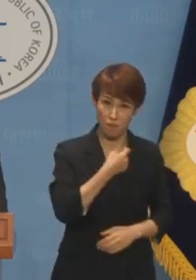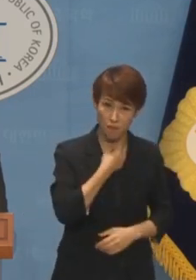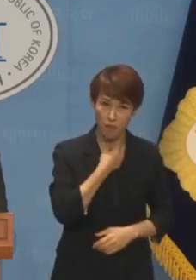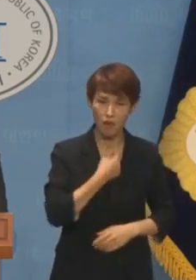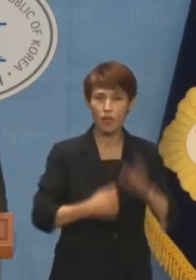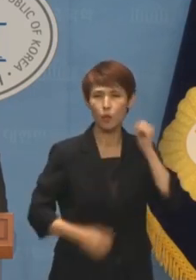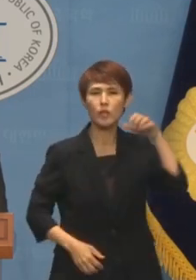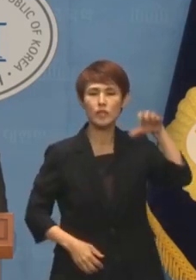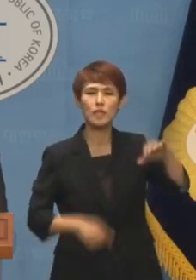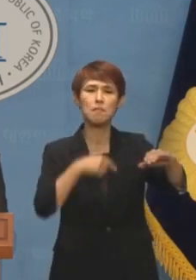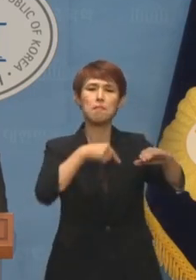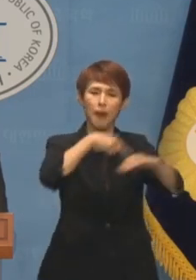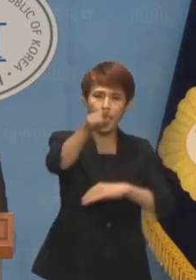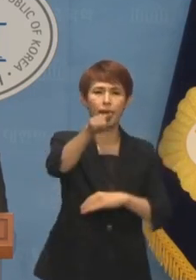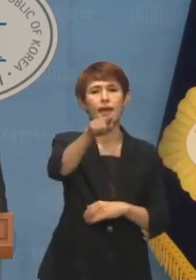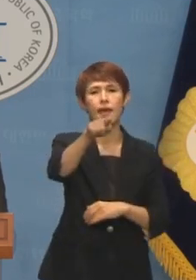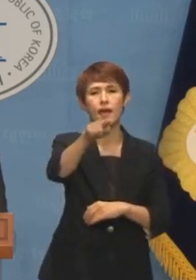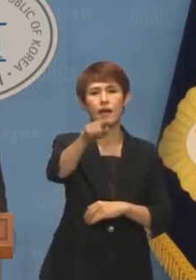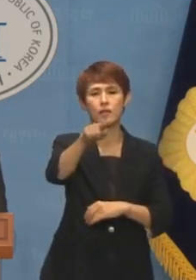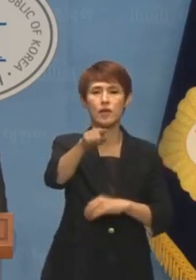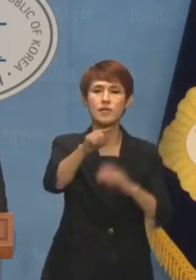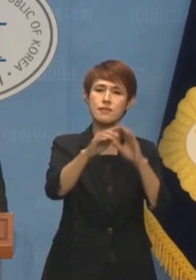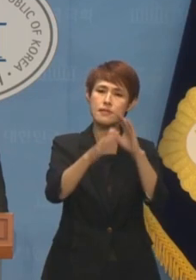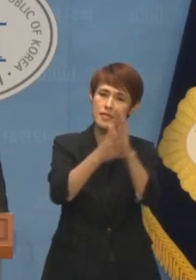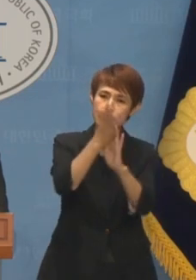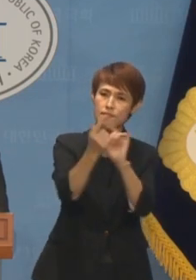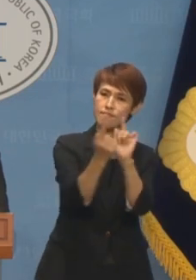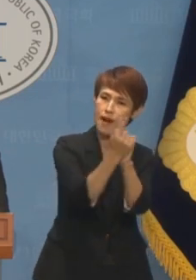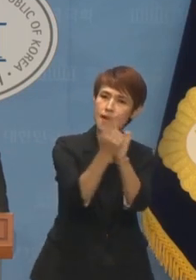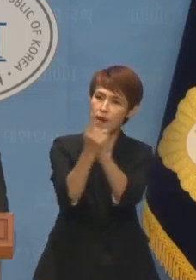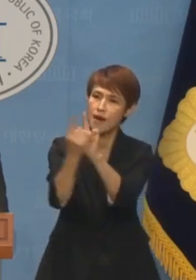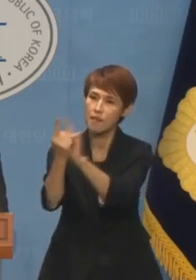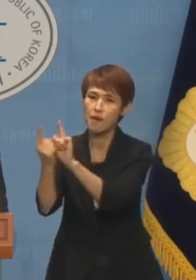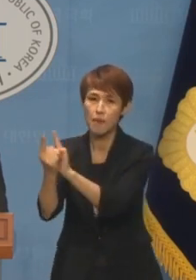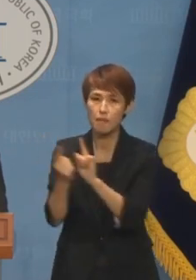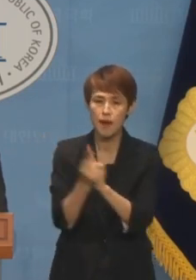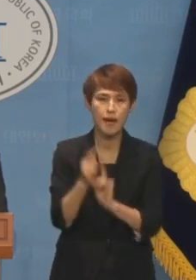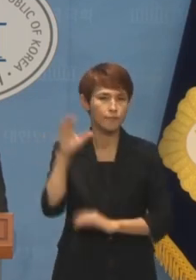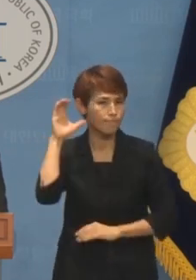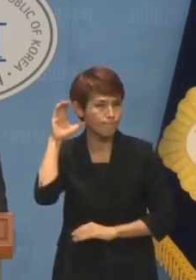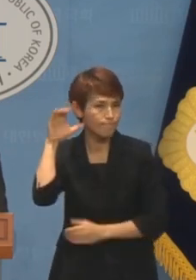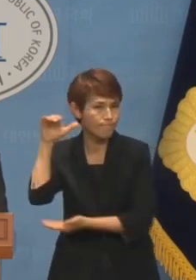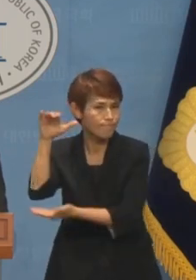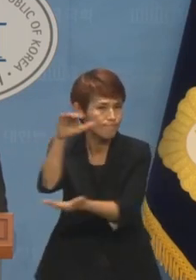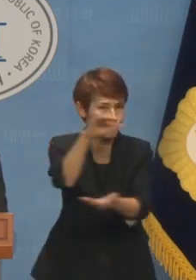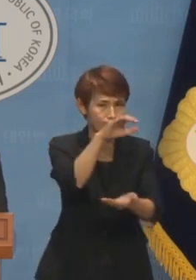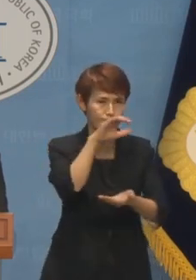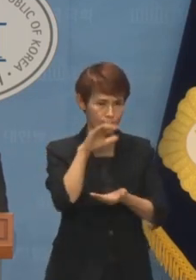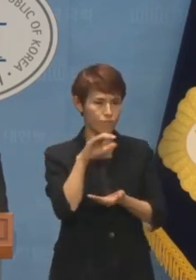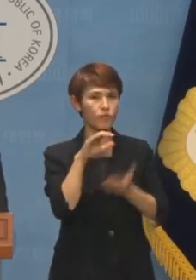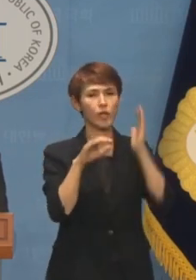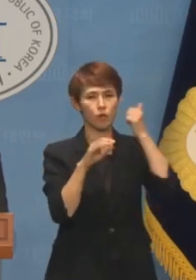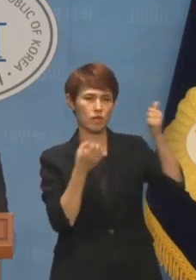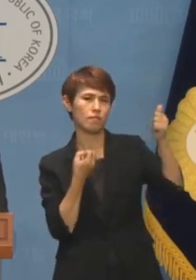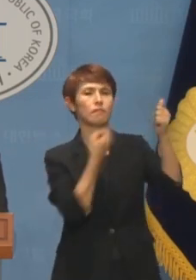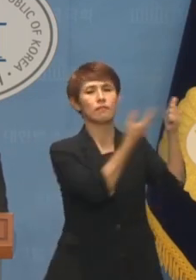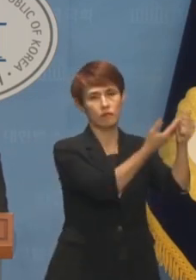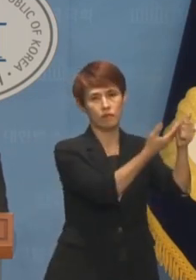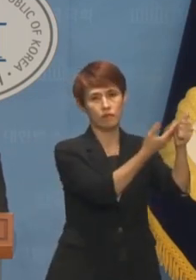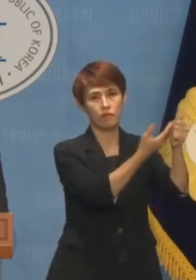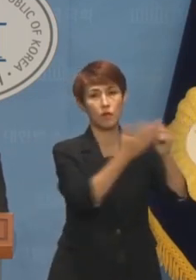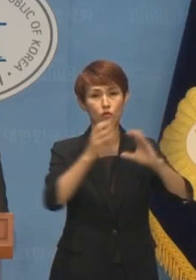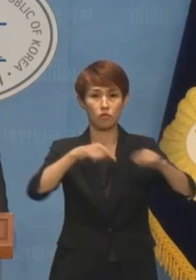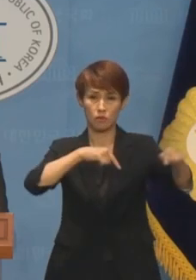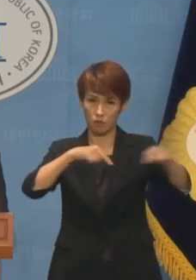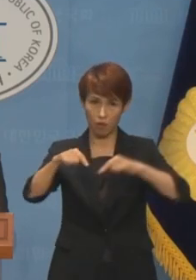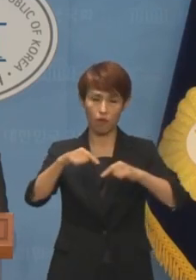대통령실 바깥으로 나와 여러 시민들을 만나고 날 것 그대로의 민심을 전해서 국정기조를